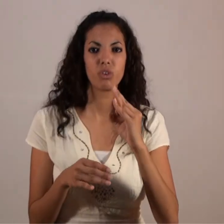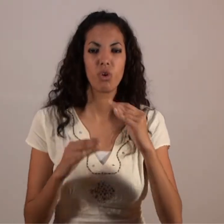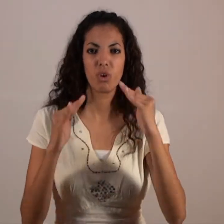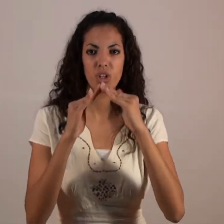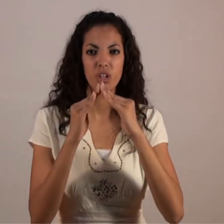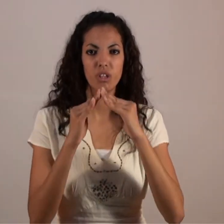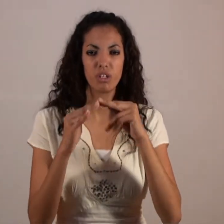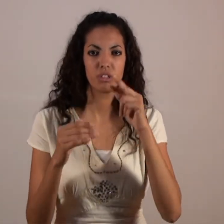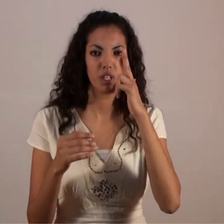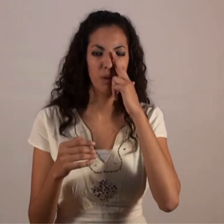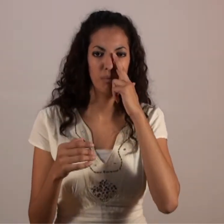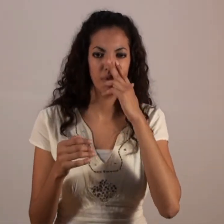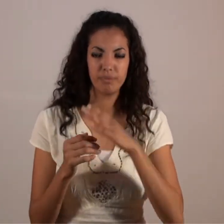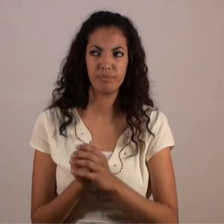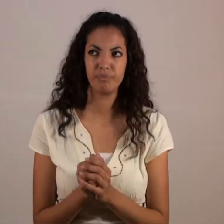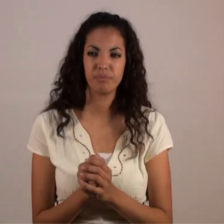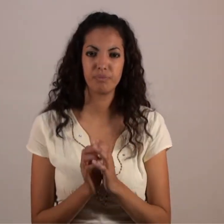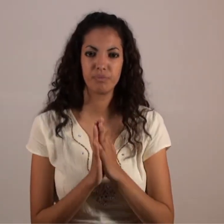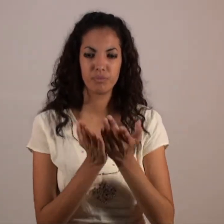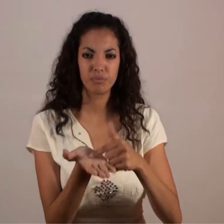goza de plena autoridad entre los santos.